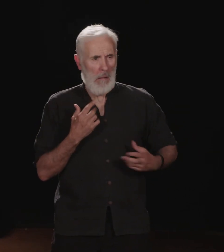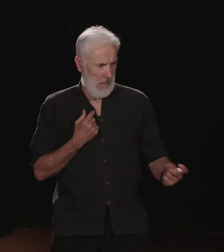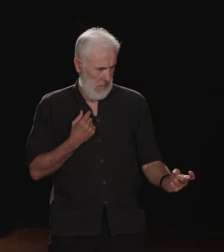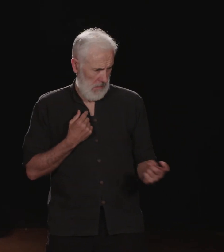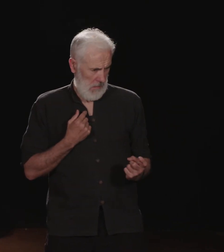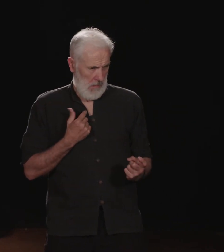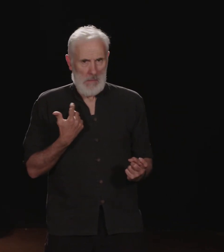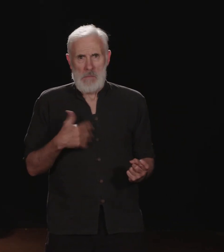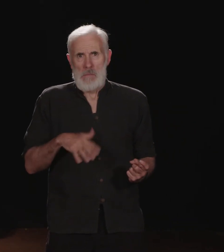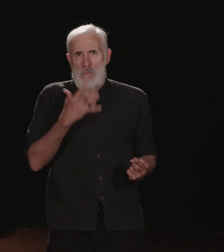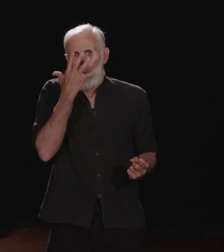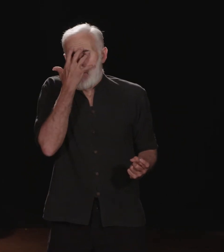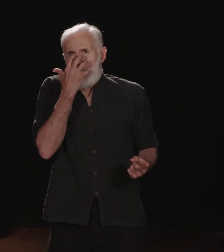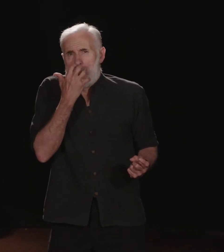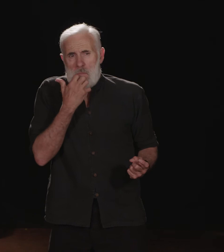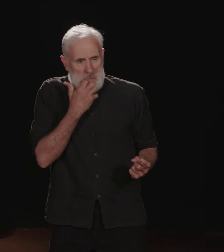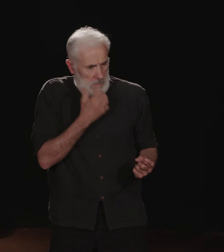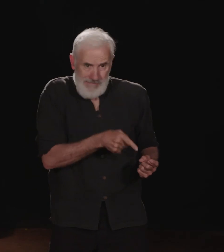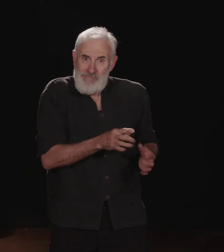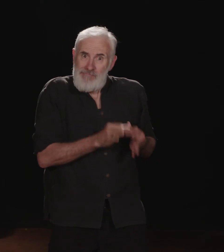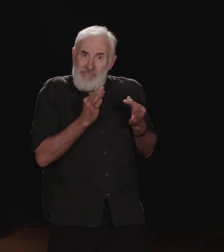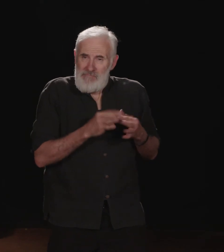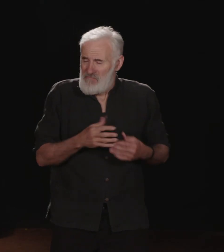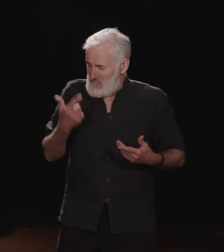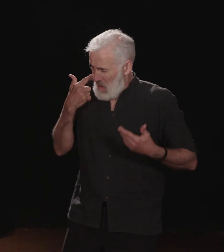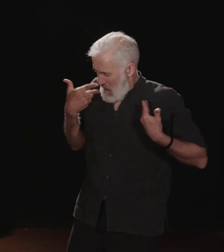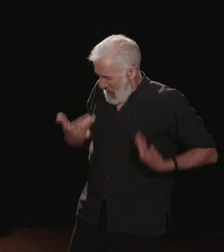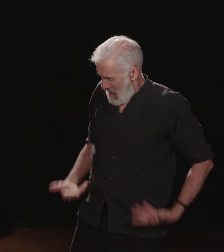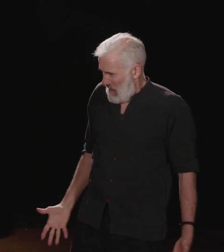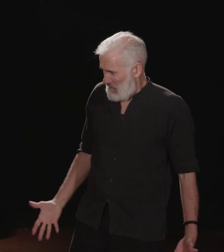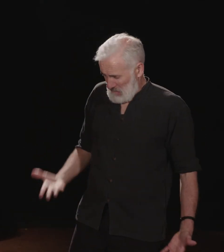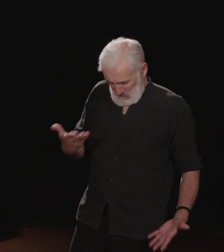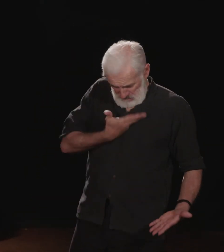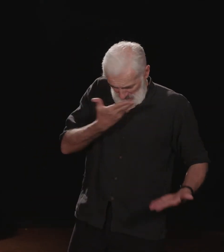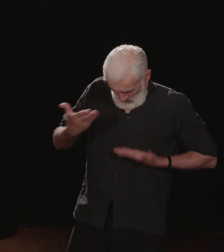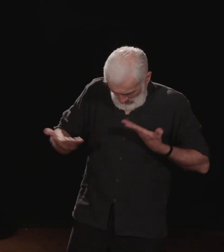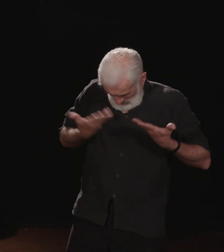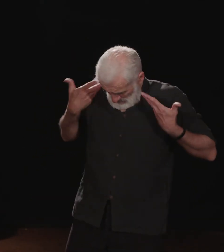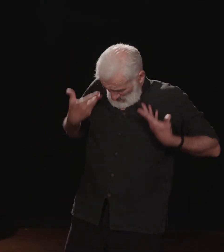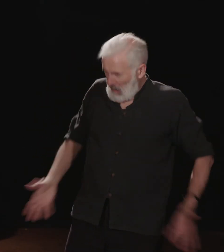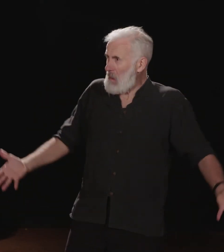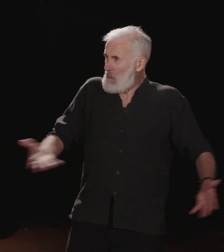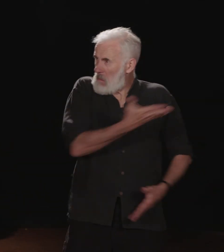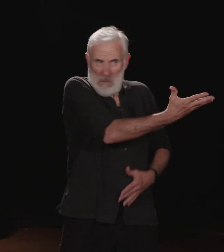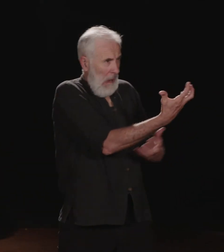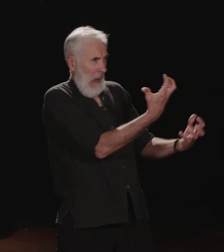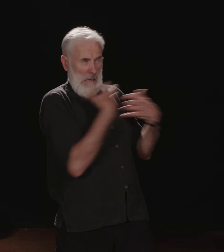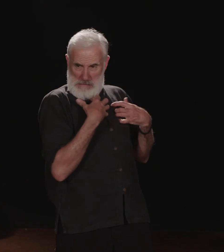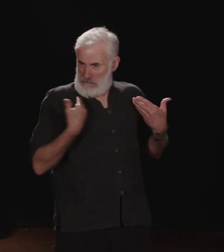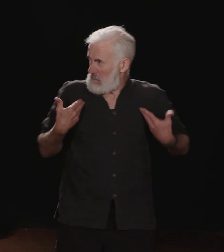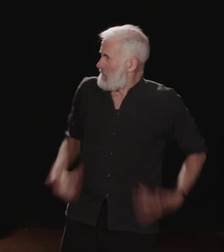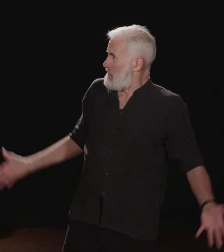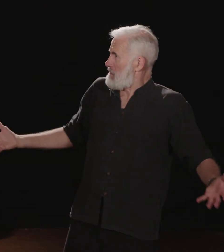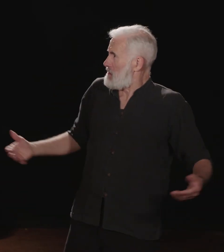triste. Il m'a parlé et il m'a dit « Regarde ce que l'autre chat m'a